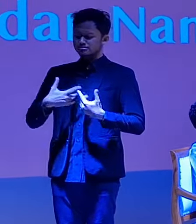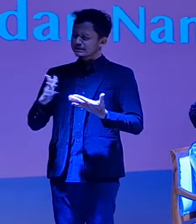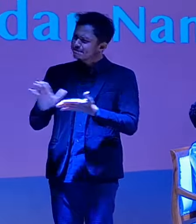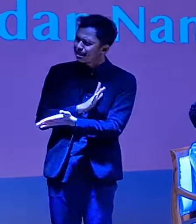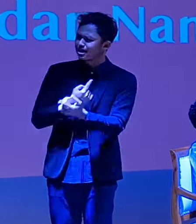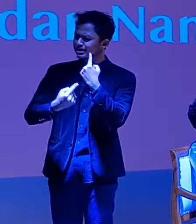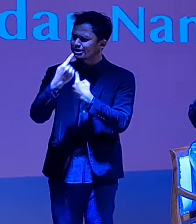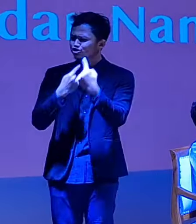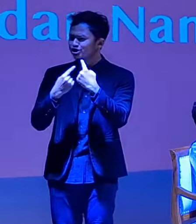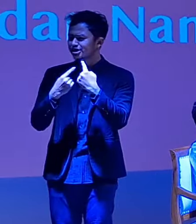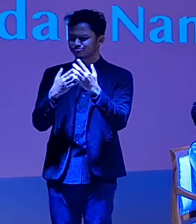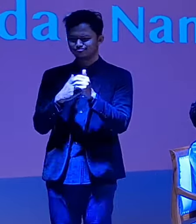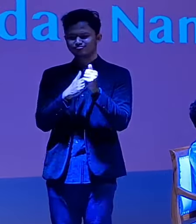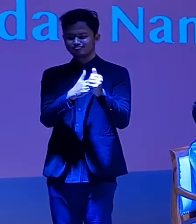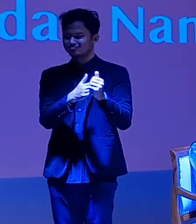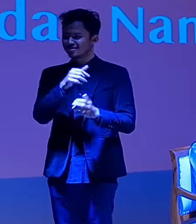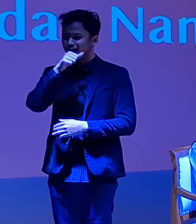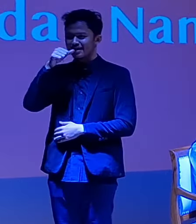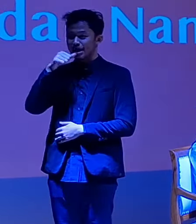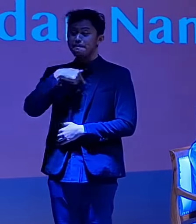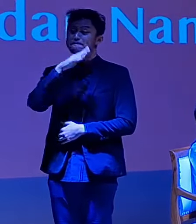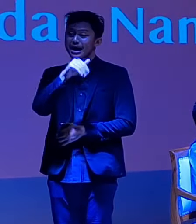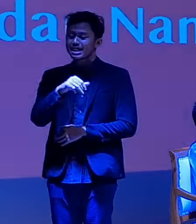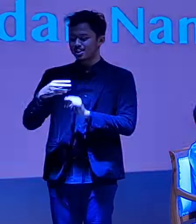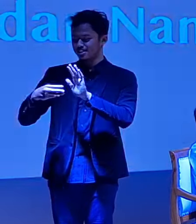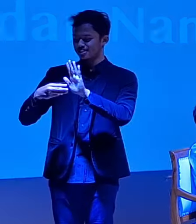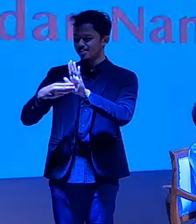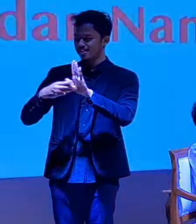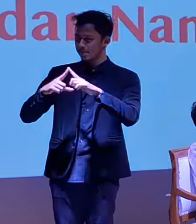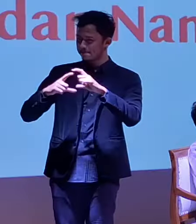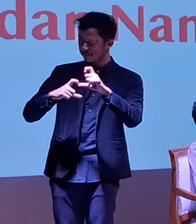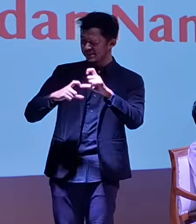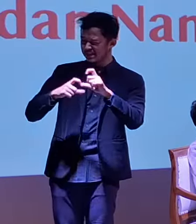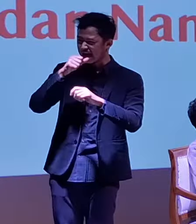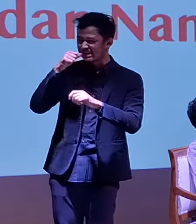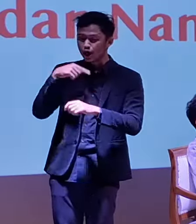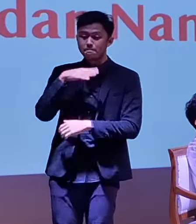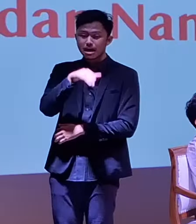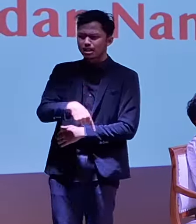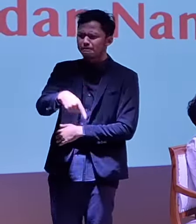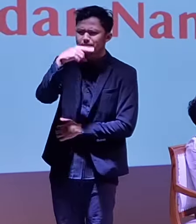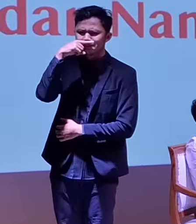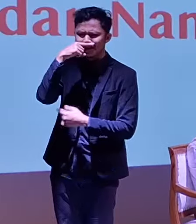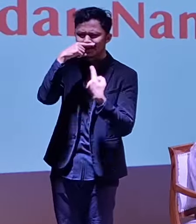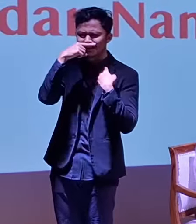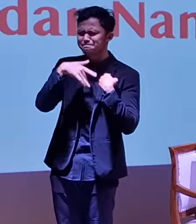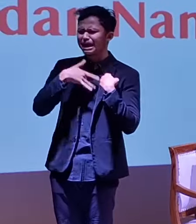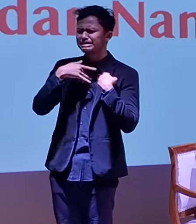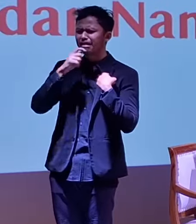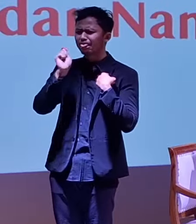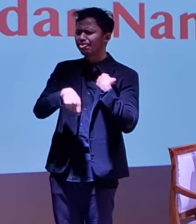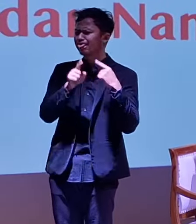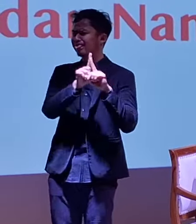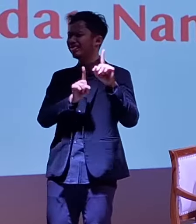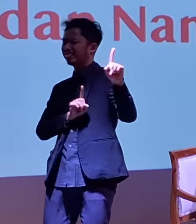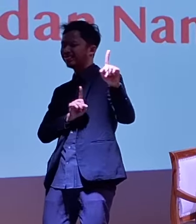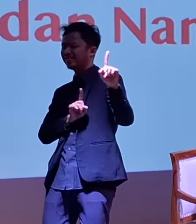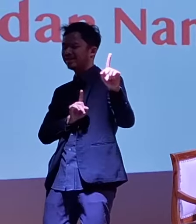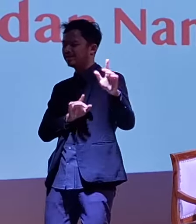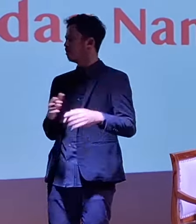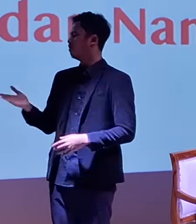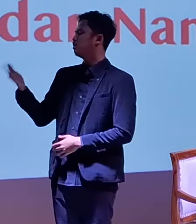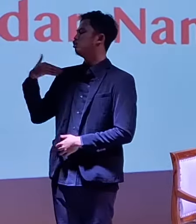berbincang-bincang dengan Mas Anies. Saya panggil Mas Anies saja. Bagi saya kalau saya panggil Pak itu justru berjarak gitu loh. Saya panggil Mas itu padahal